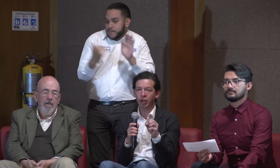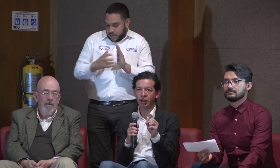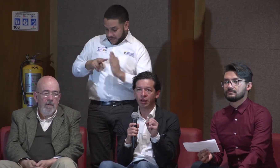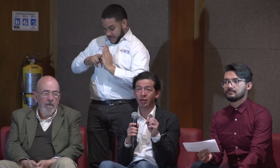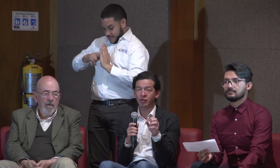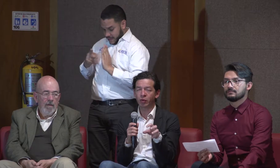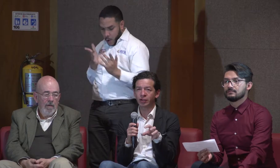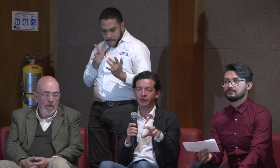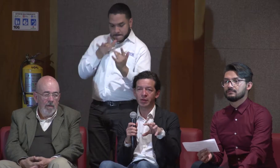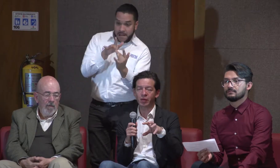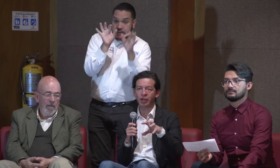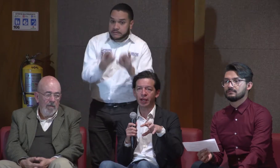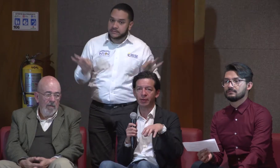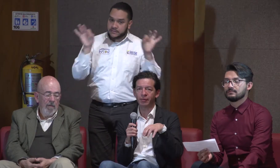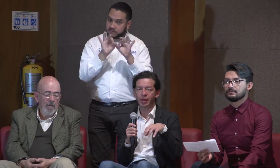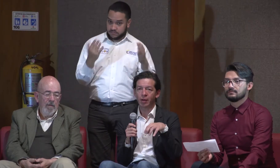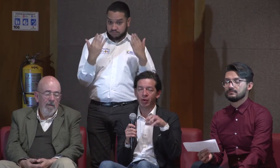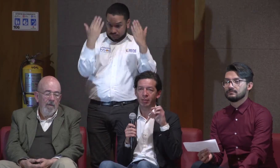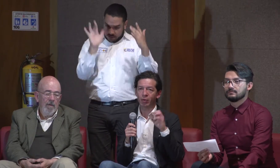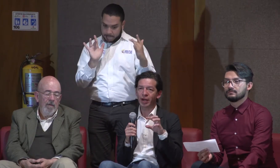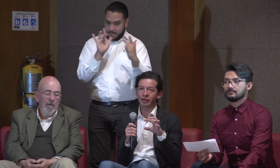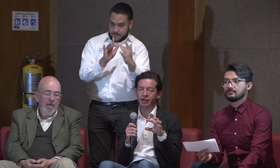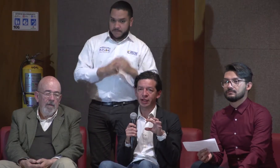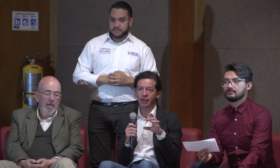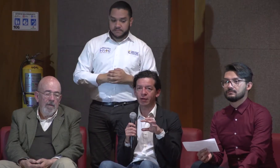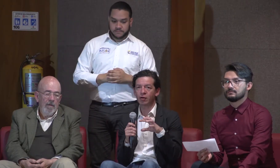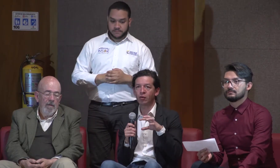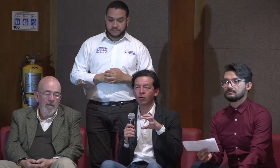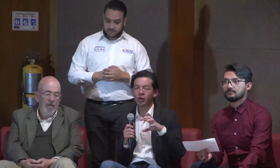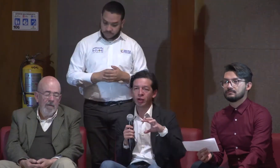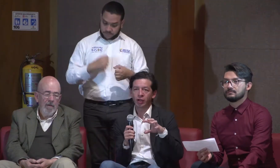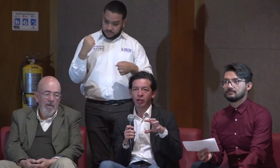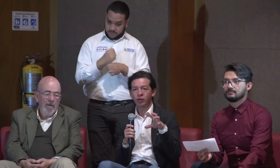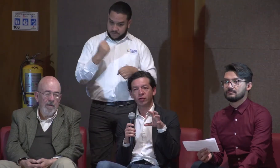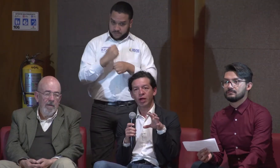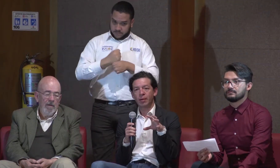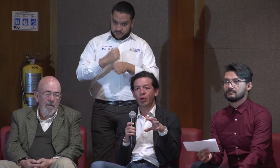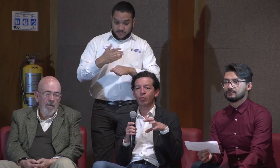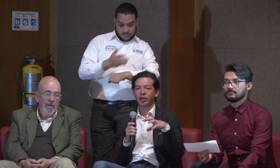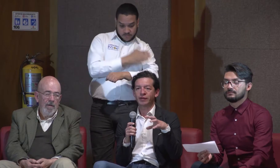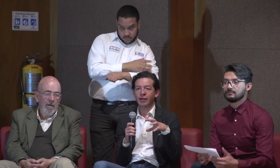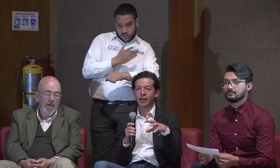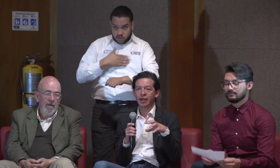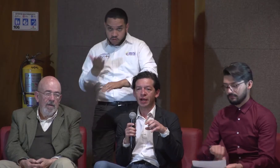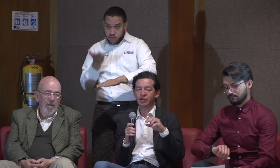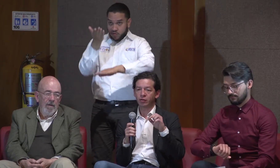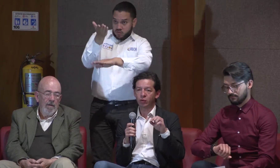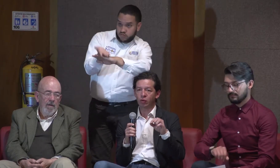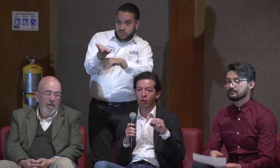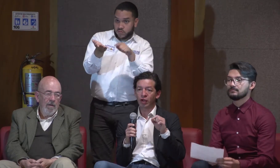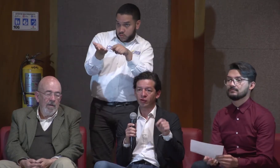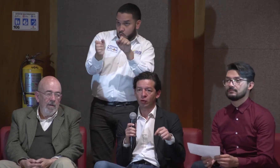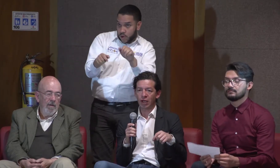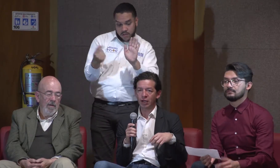es importantísima porque, por ejemplo, para este trabajo yo hice una propuesta de hacer